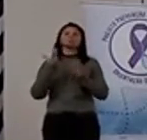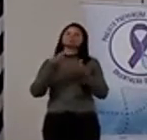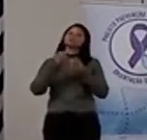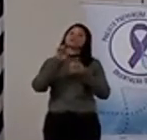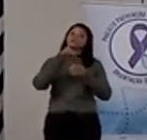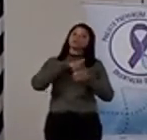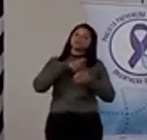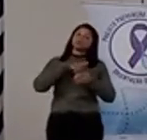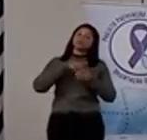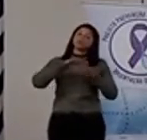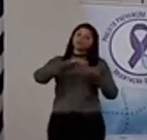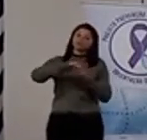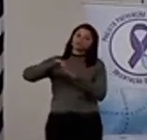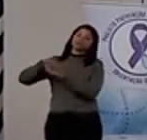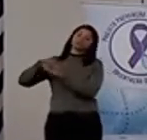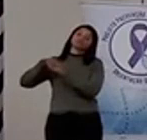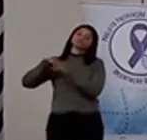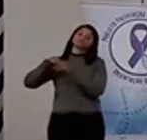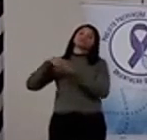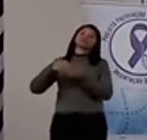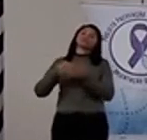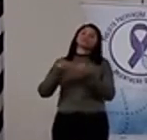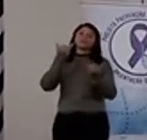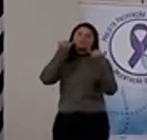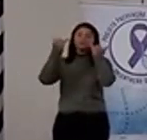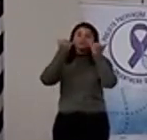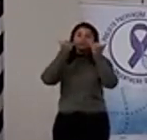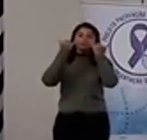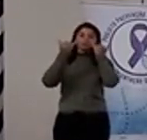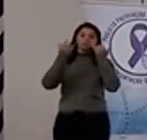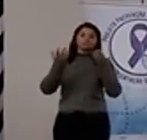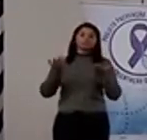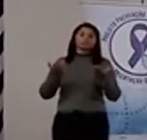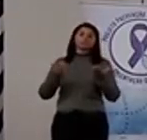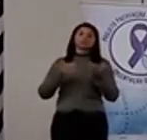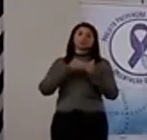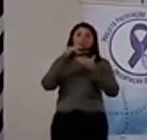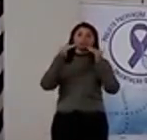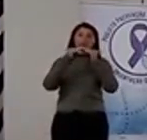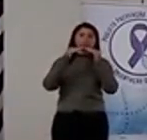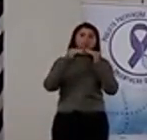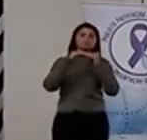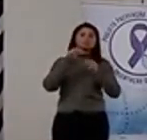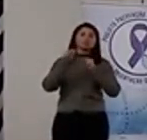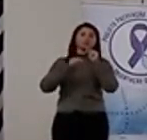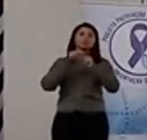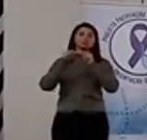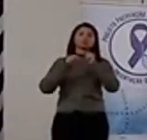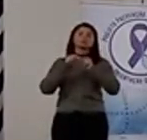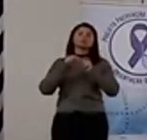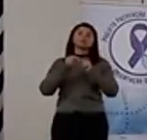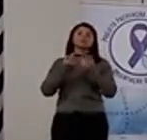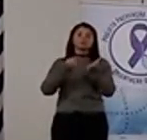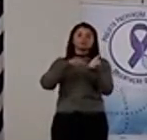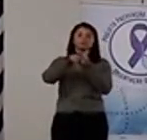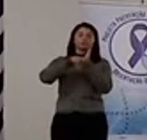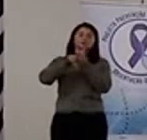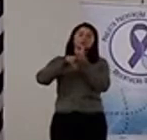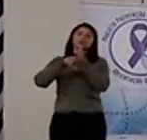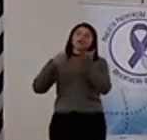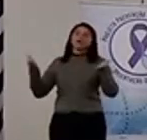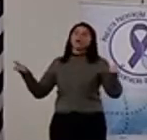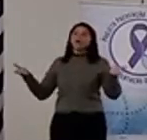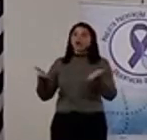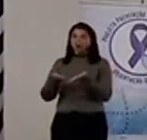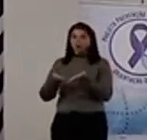daqui como parte da síndrome. Aquilo foi apenas uma combinação de um achado familiar com a síndrome que está investigando. Agora,